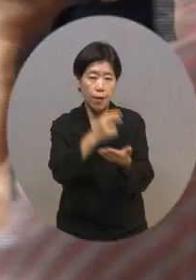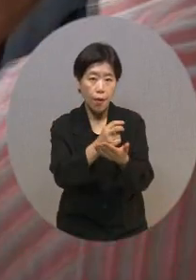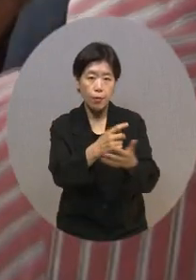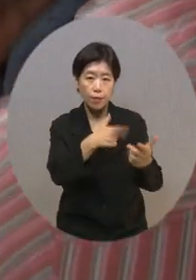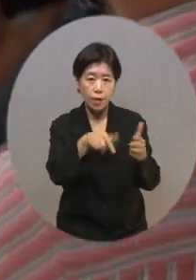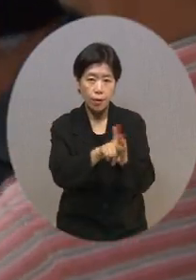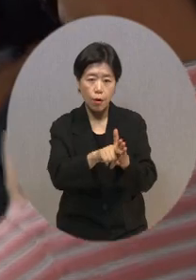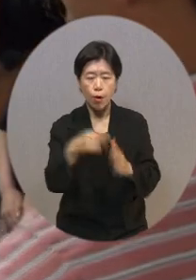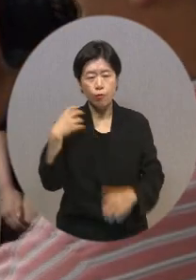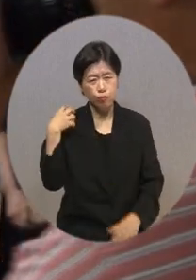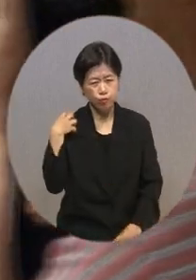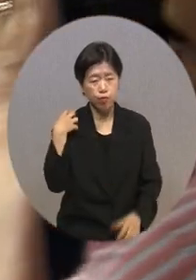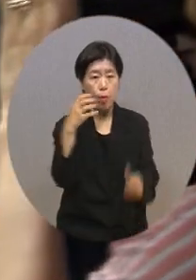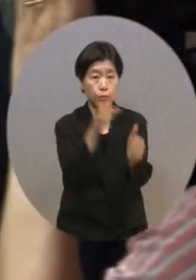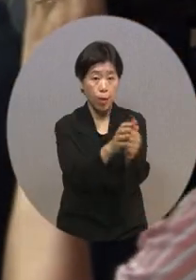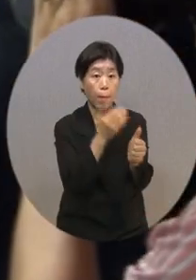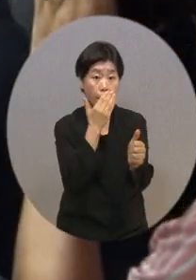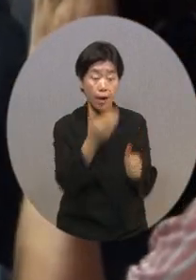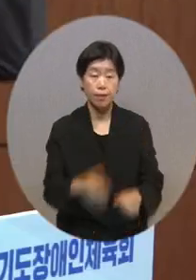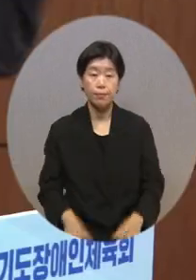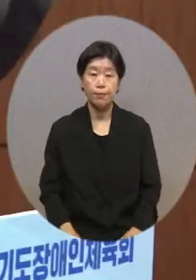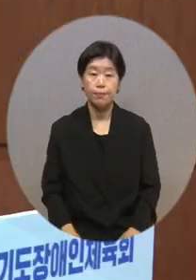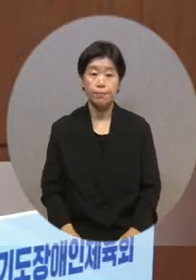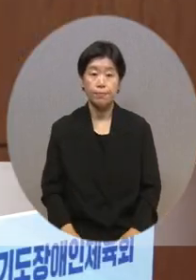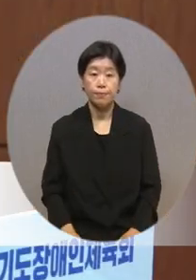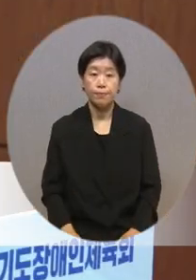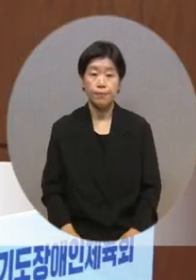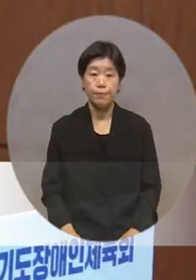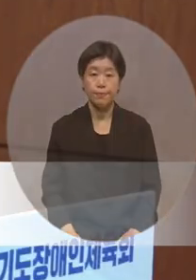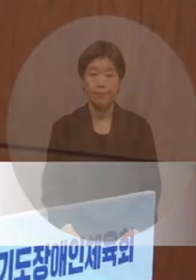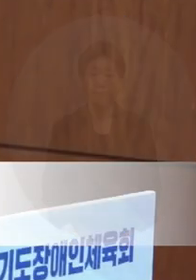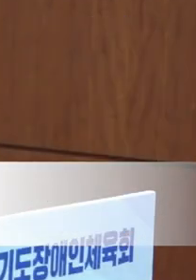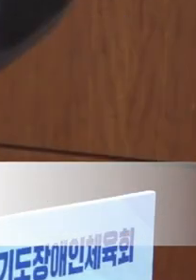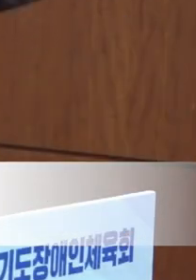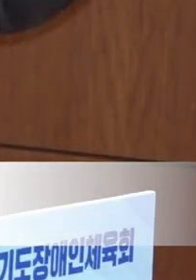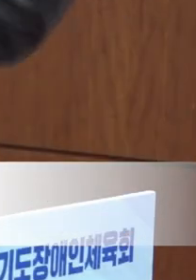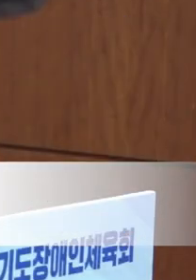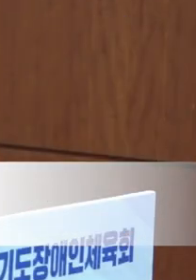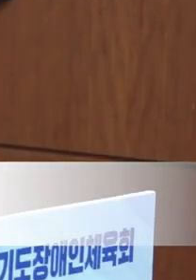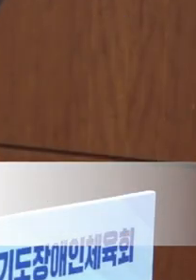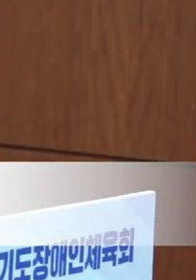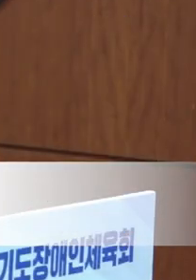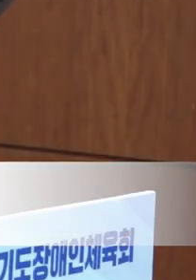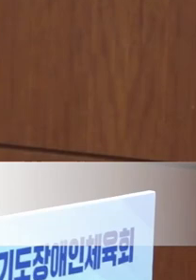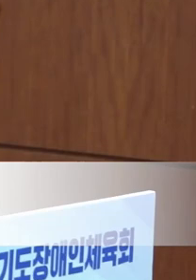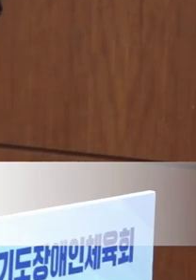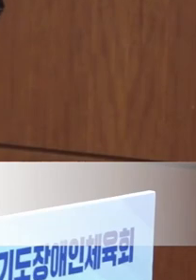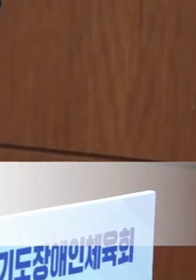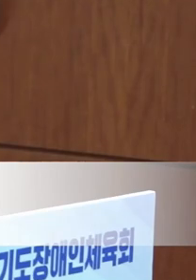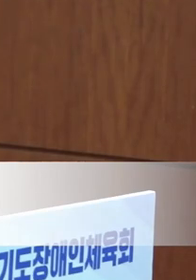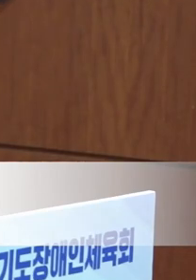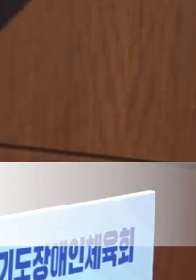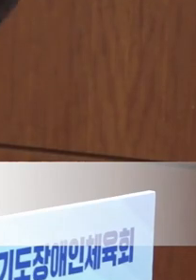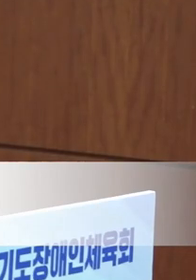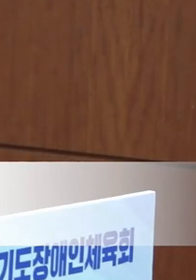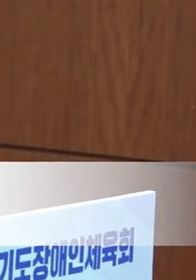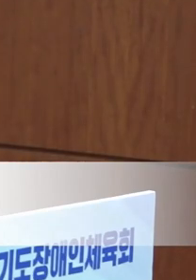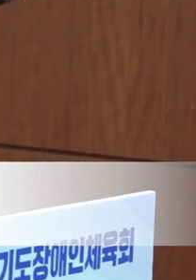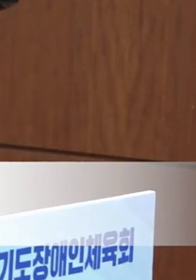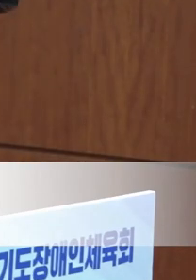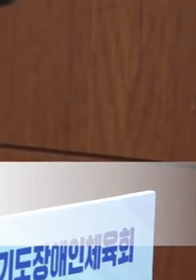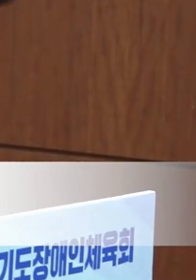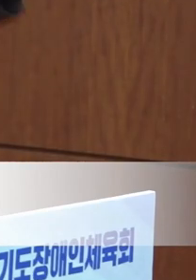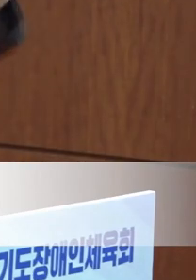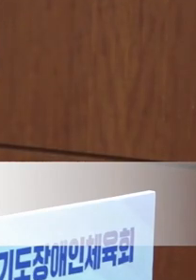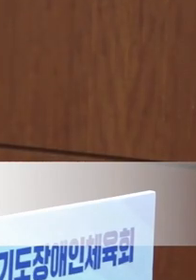중요한 역할을 의정부시가 하게 되었습니다. 경기도의 체육에 있어서의 균형 있는 발전을